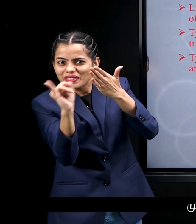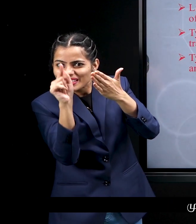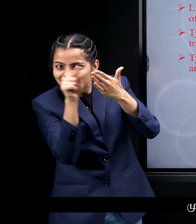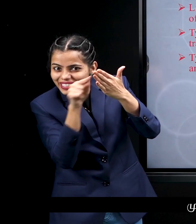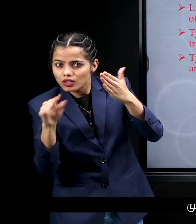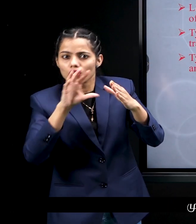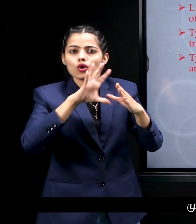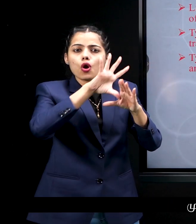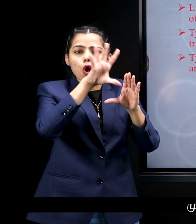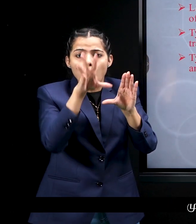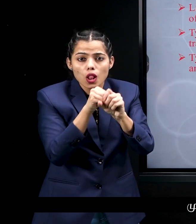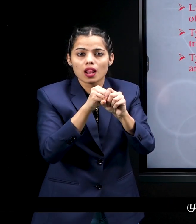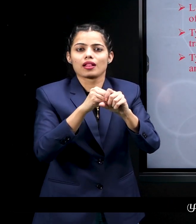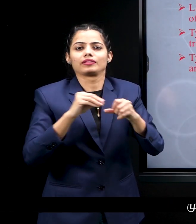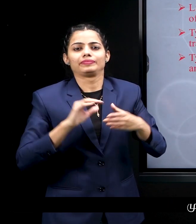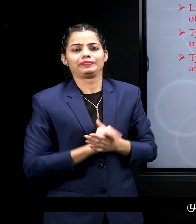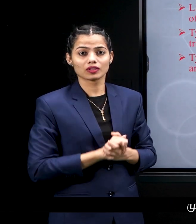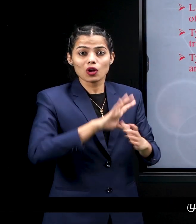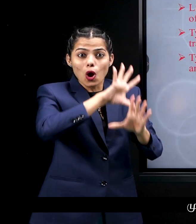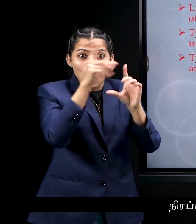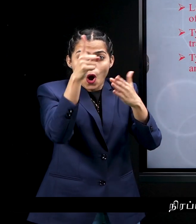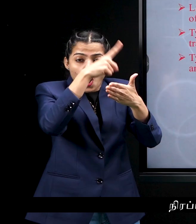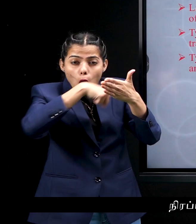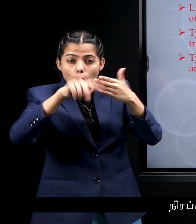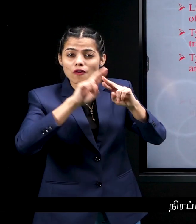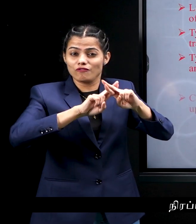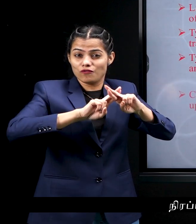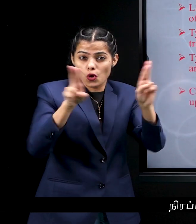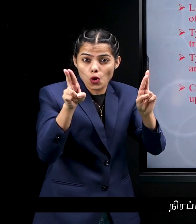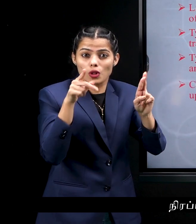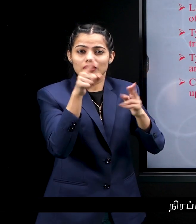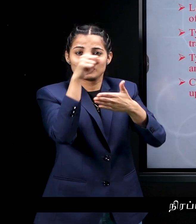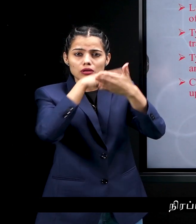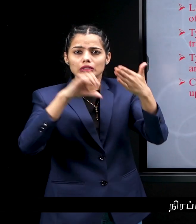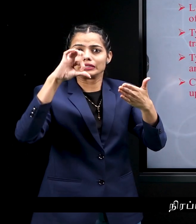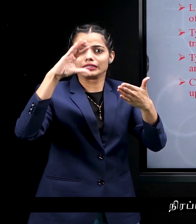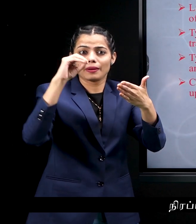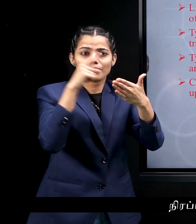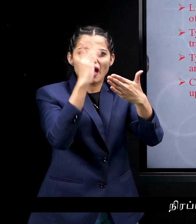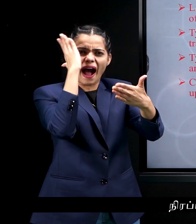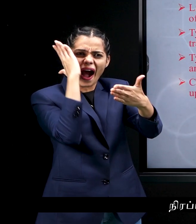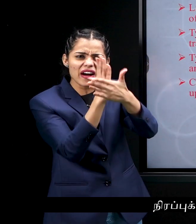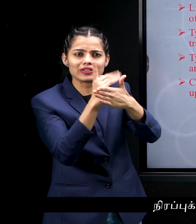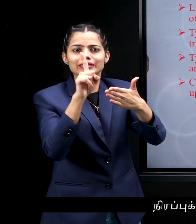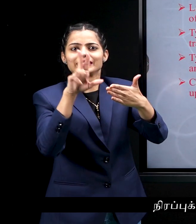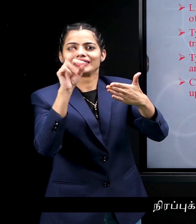முழுக்கோணம் ஆகியவை அடங்கும். நிரப்பு கோணங்கள் 90 பாகை வரையிலும் மிகை நிரப்பு